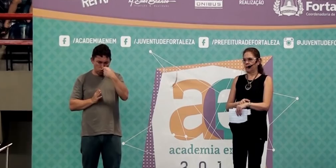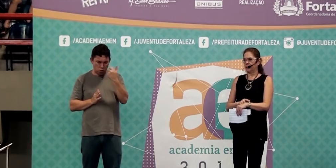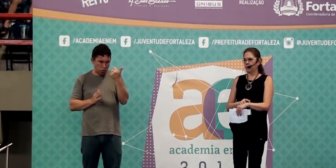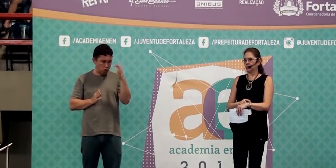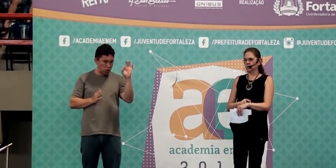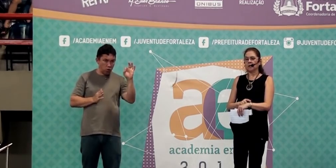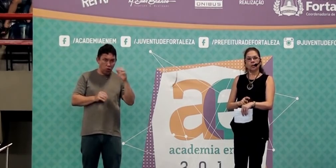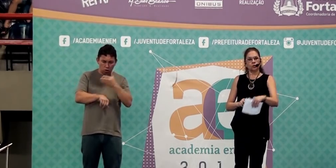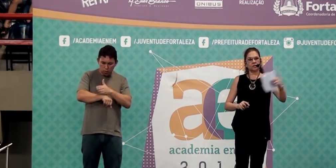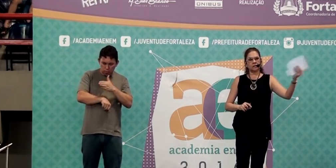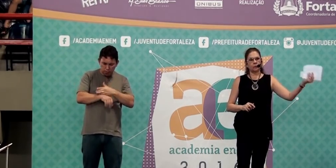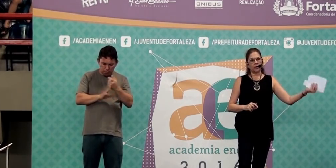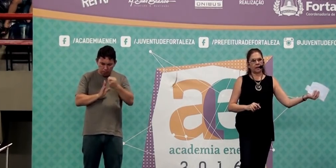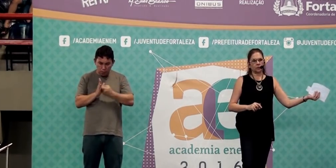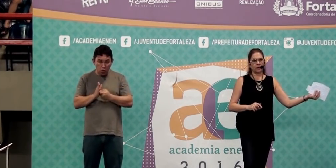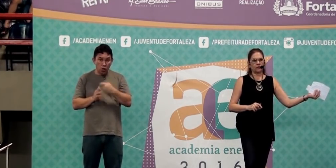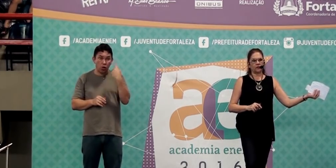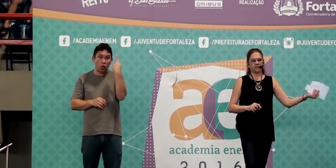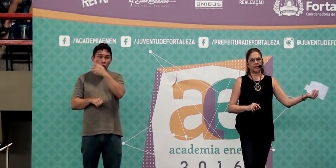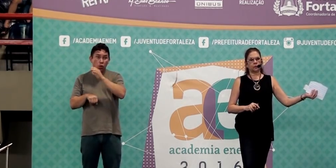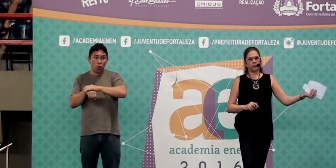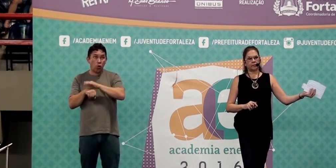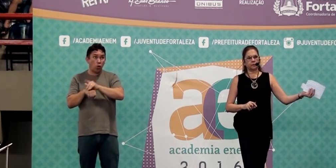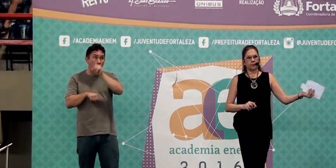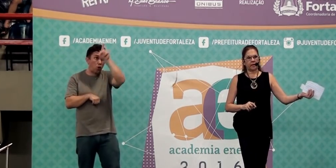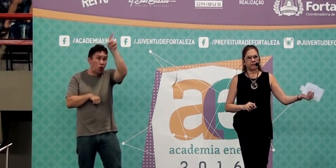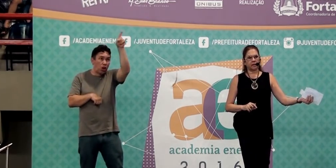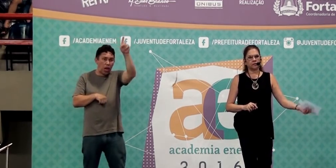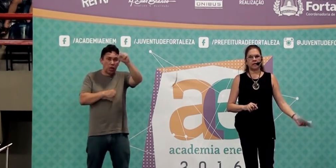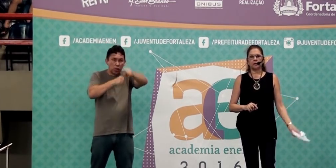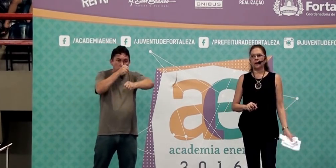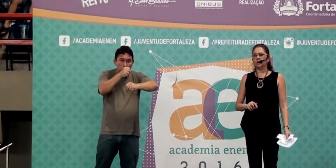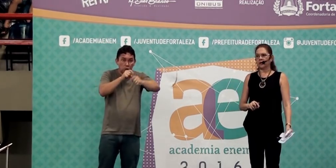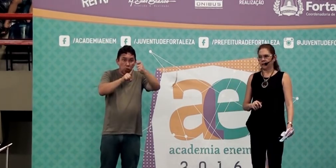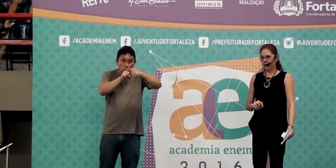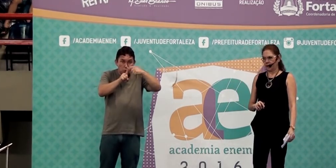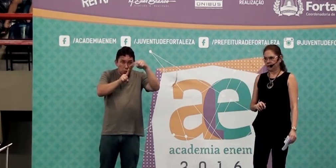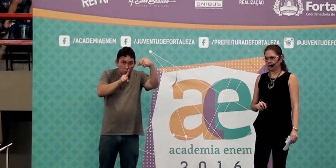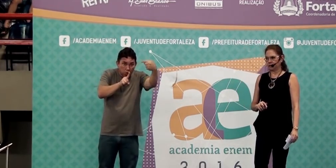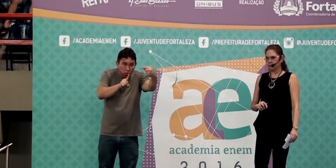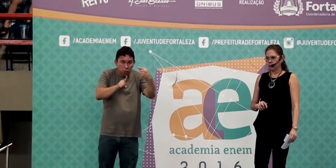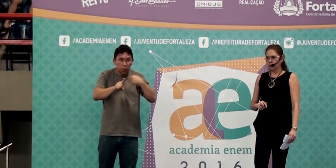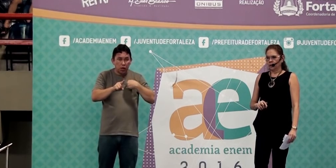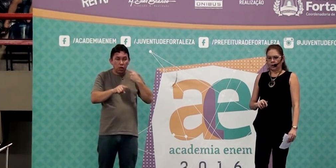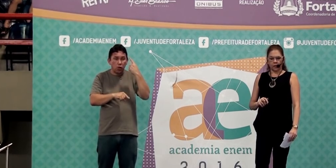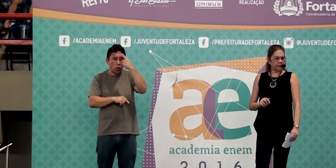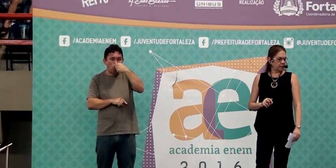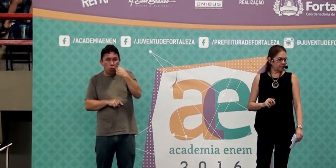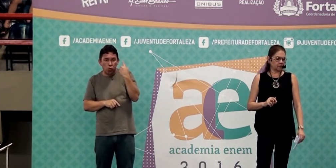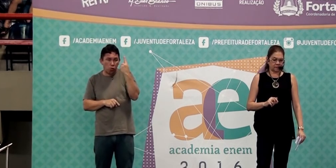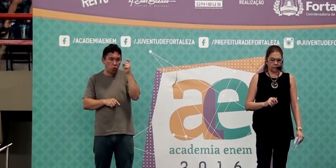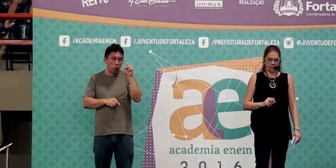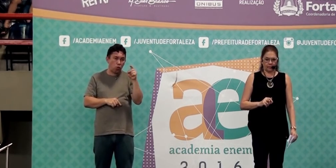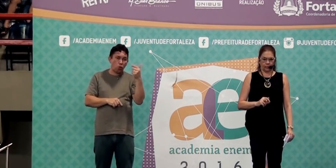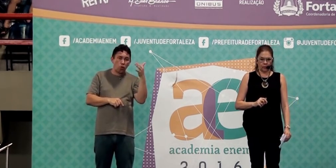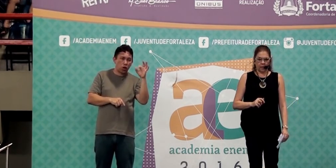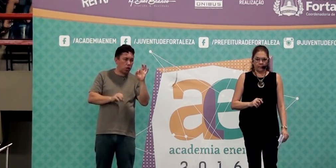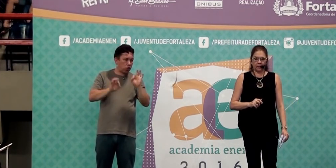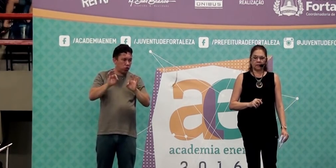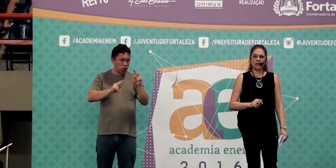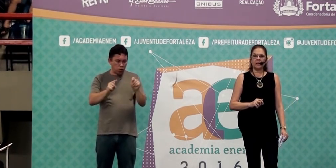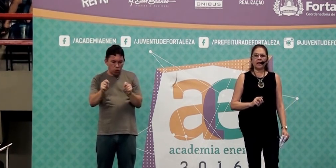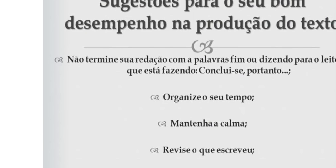Nos treinamentos, no simulado que eu vou fazer no próximo mês, eu usei 1h10. Organize o seu